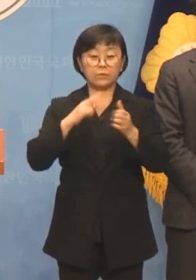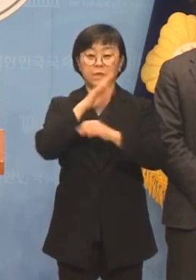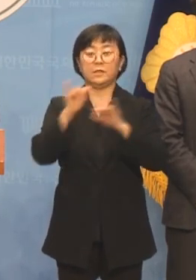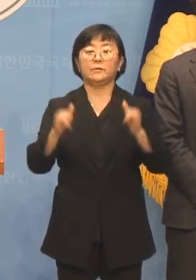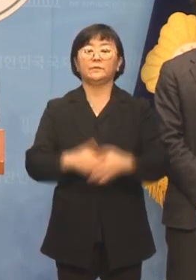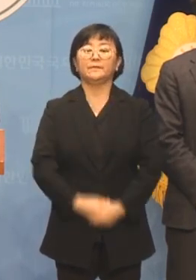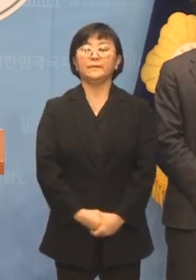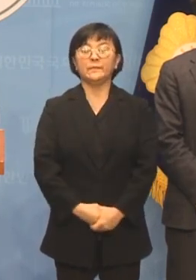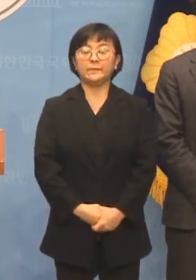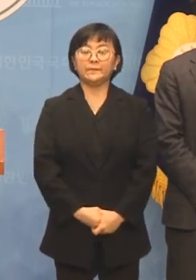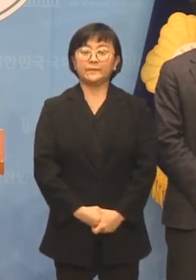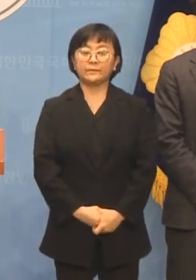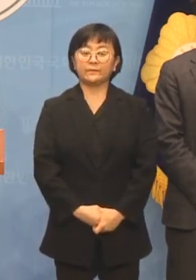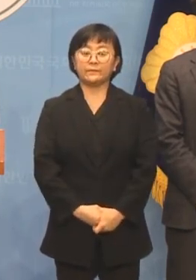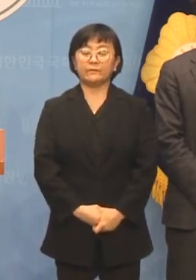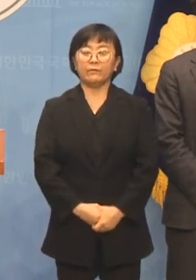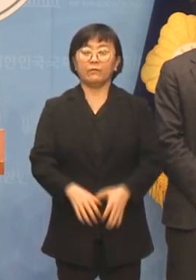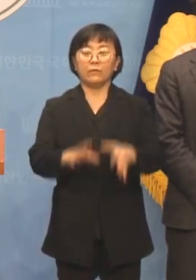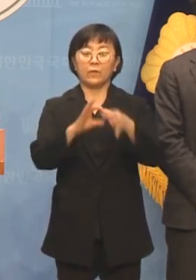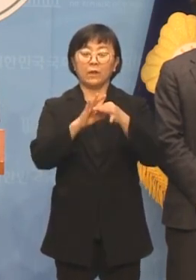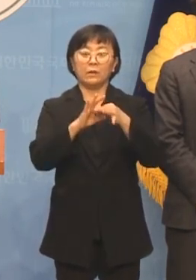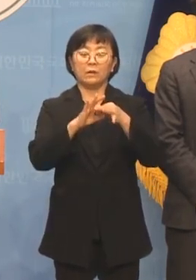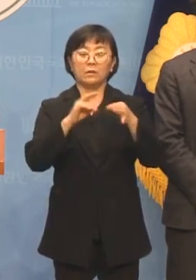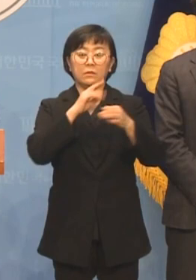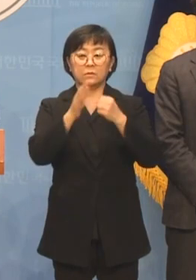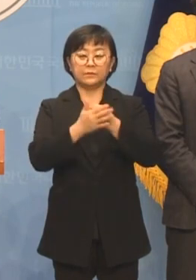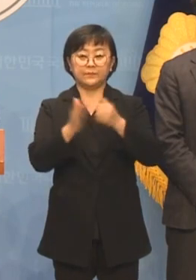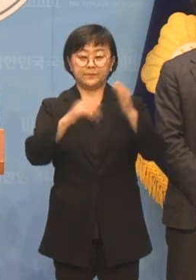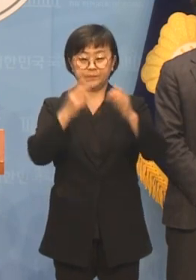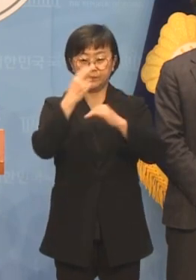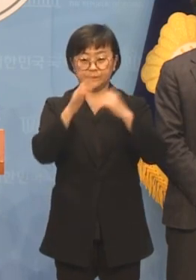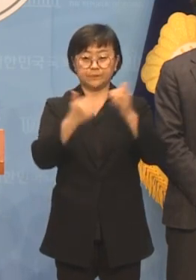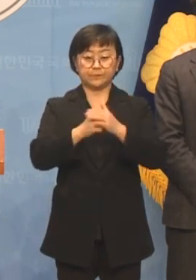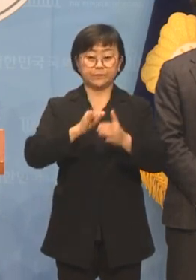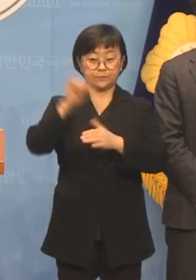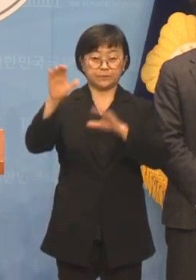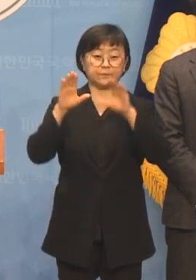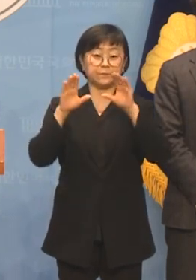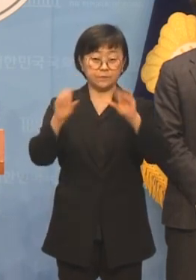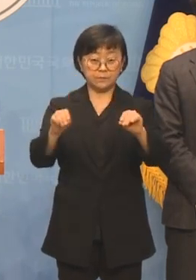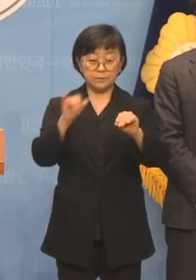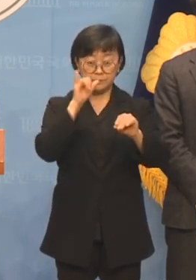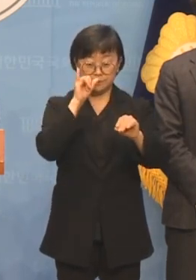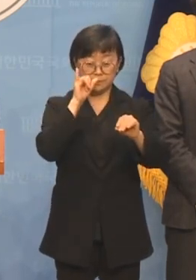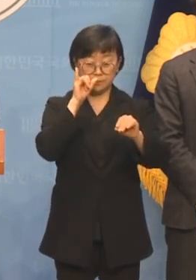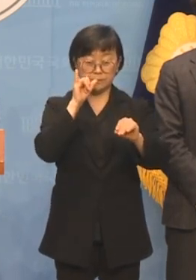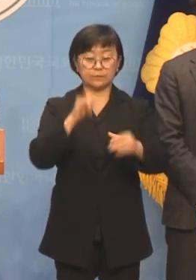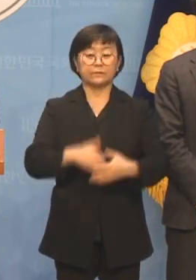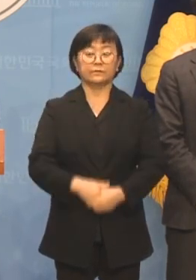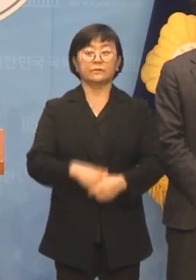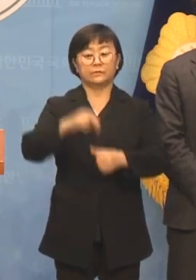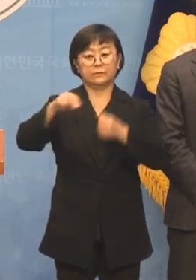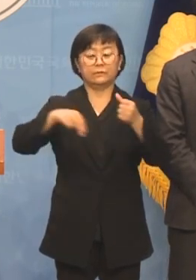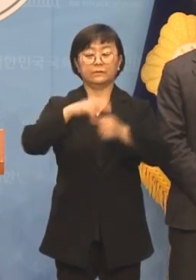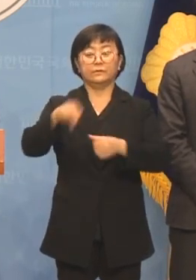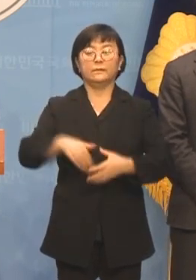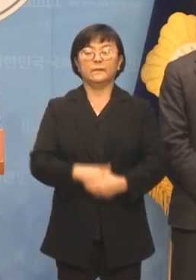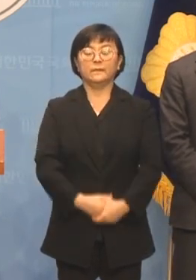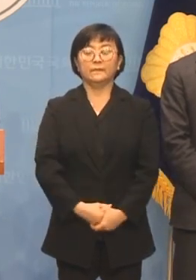피의자입니다. 심지어 관련 혐의로 공수처로부터 출국 금지 조치까지 이루어진